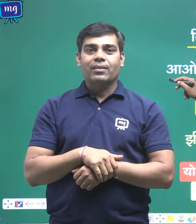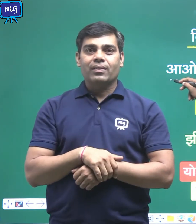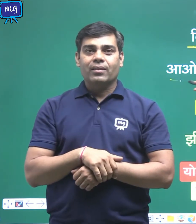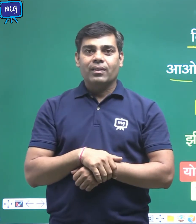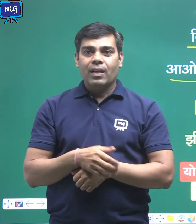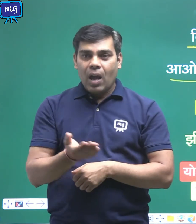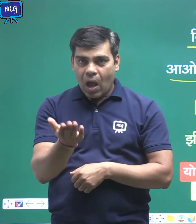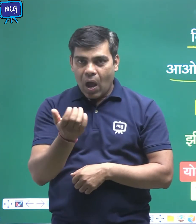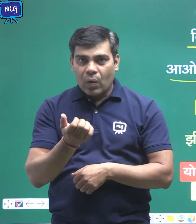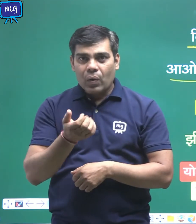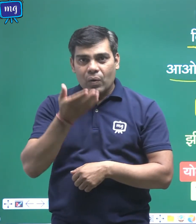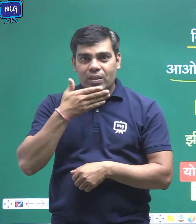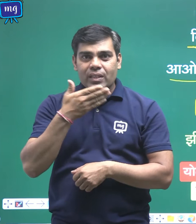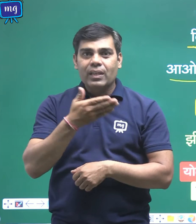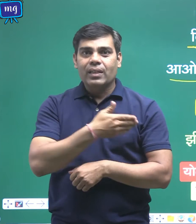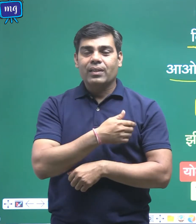आओ सीखें